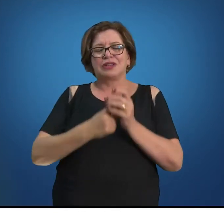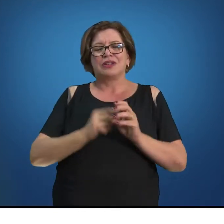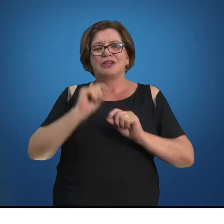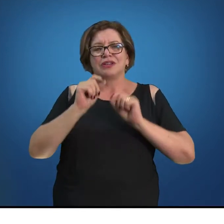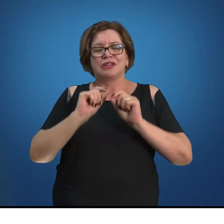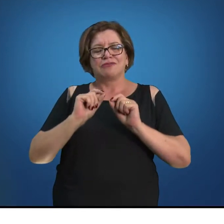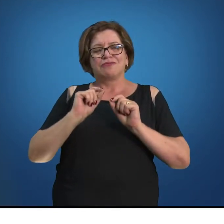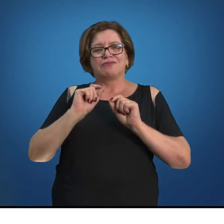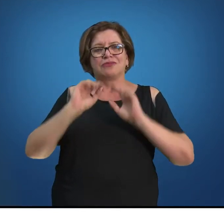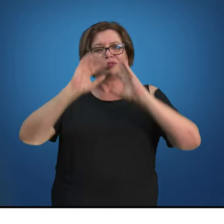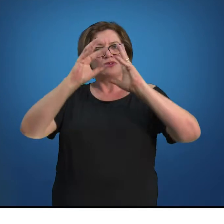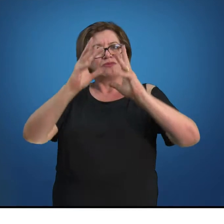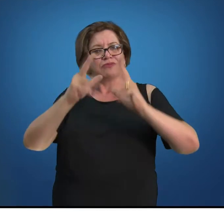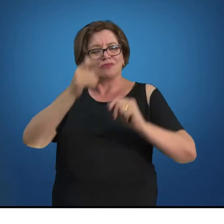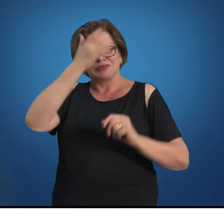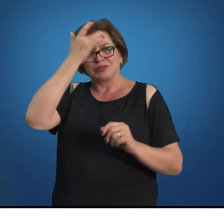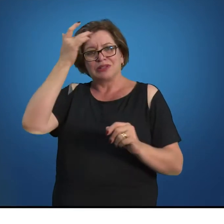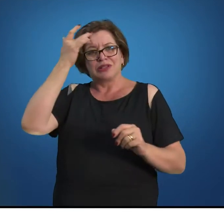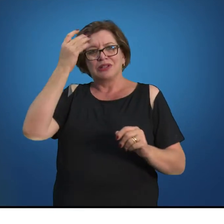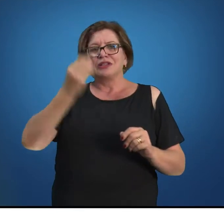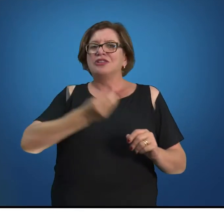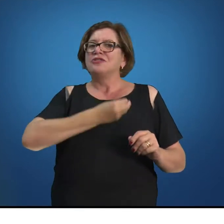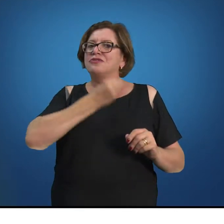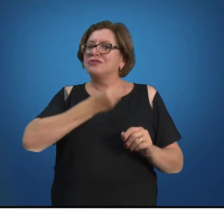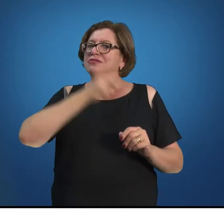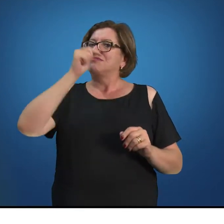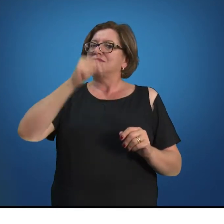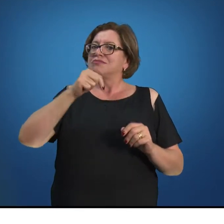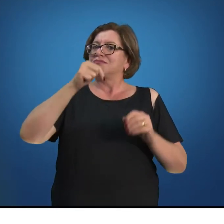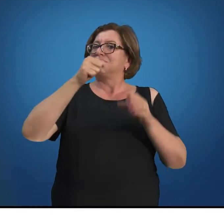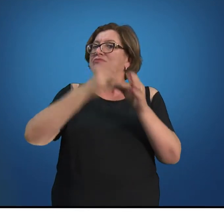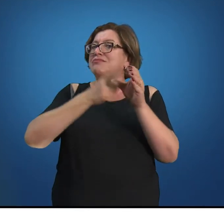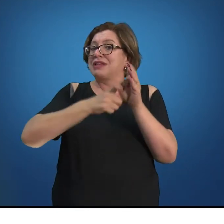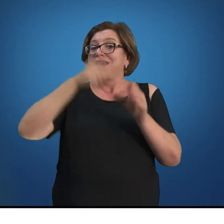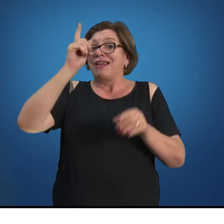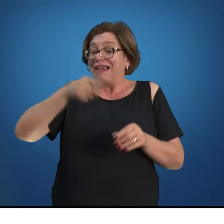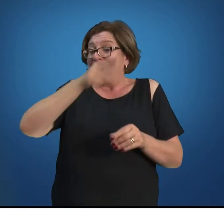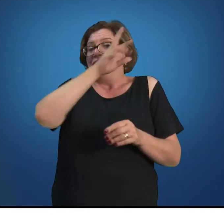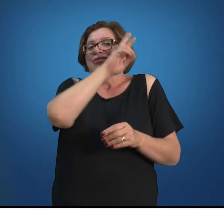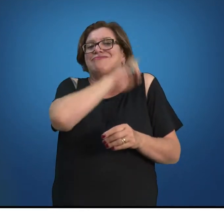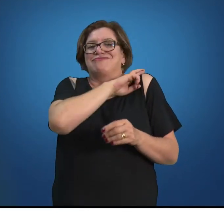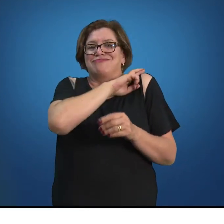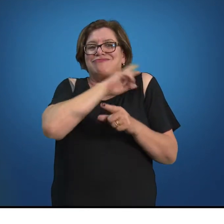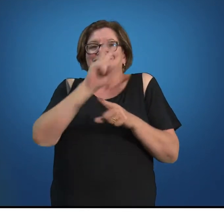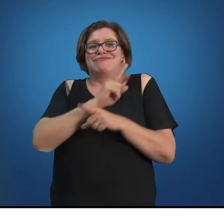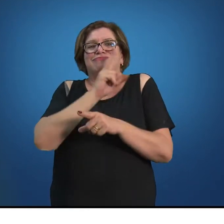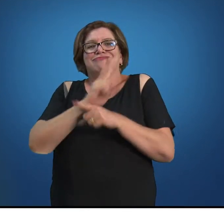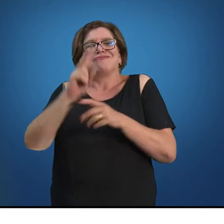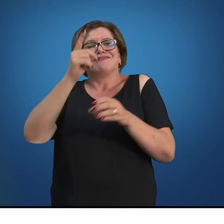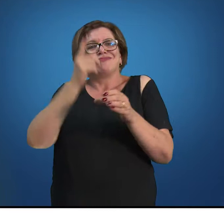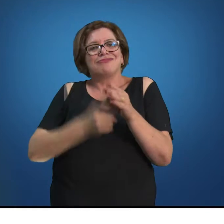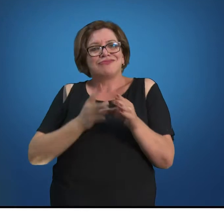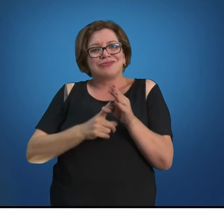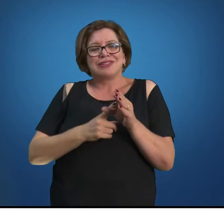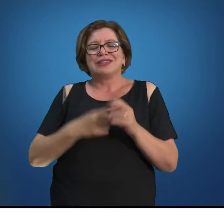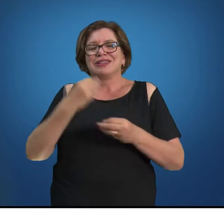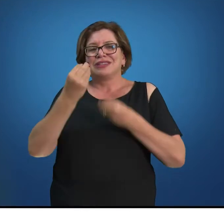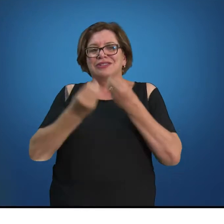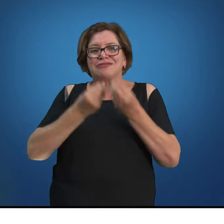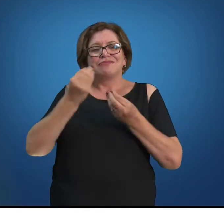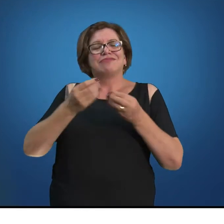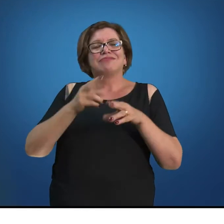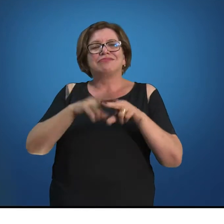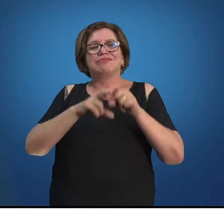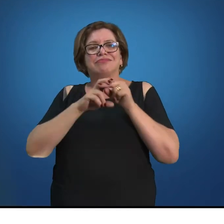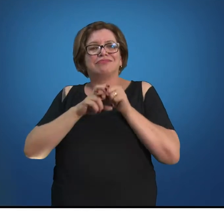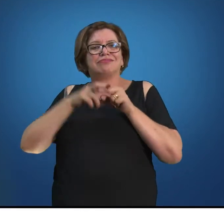as pessoas que vivem no município são responsáveis por esse município e somente é observado